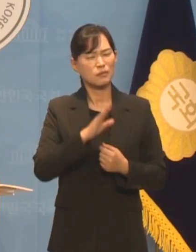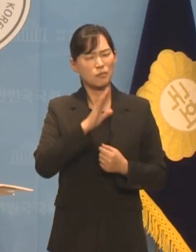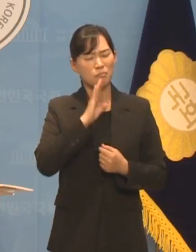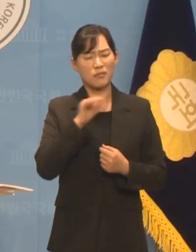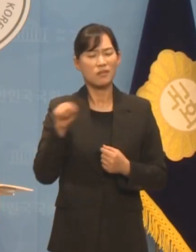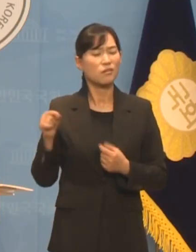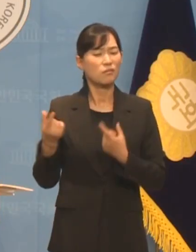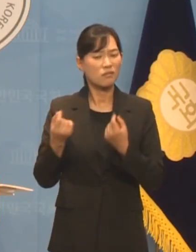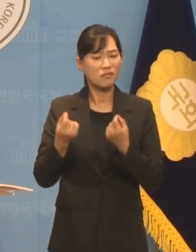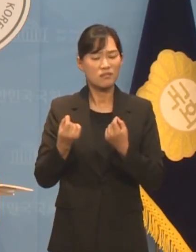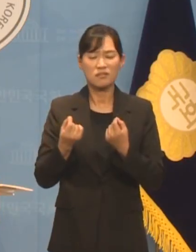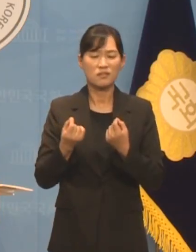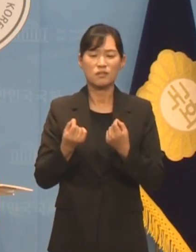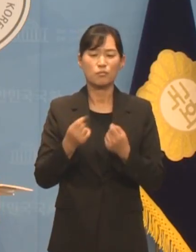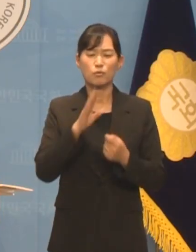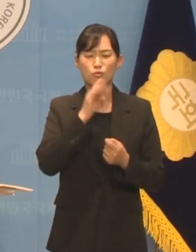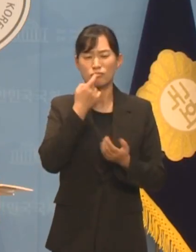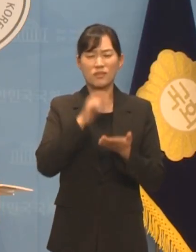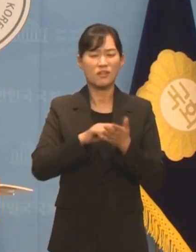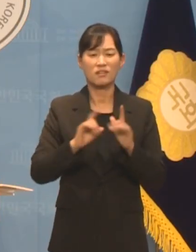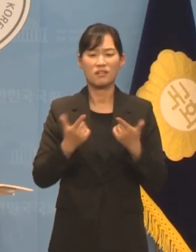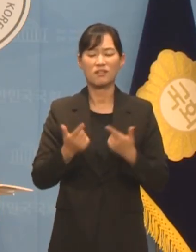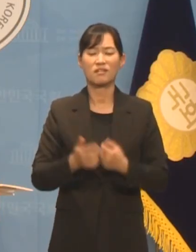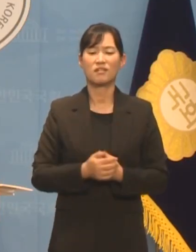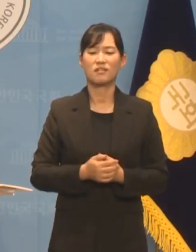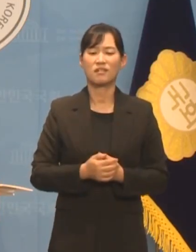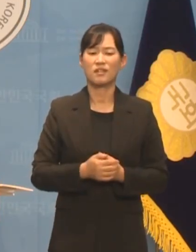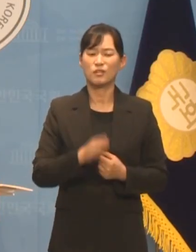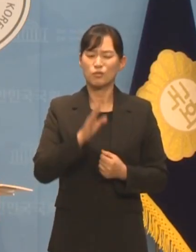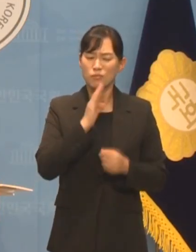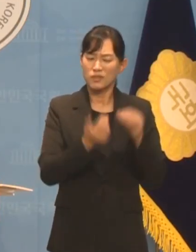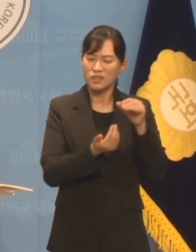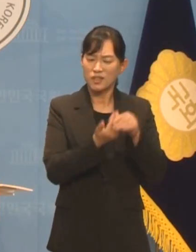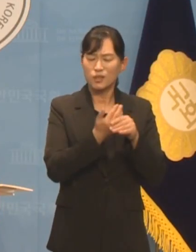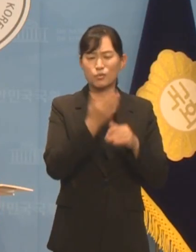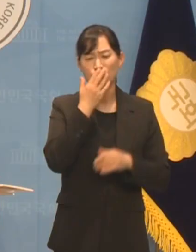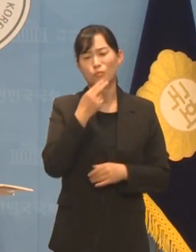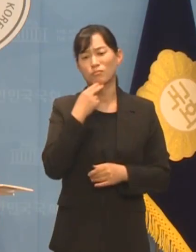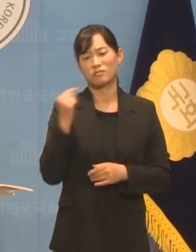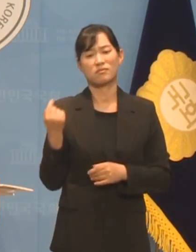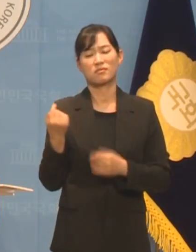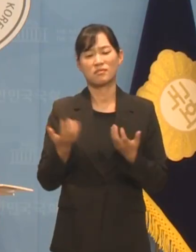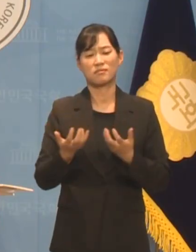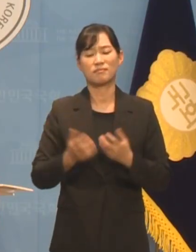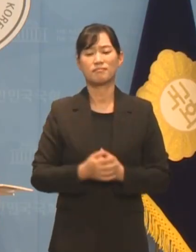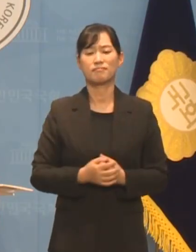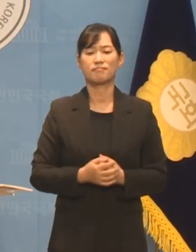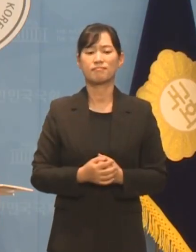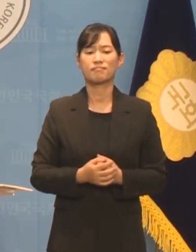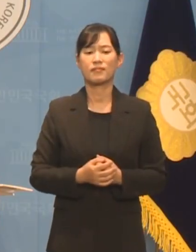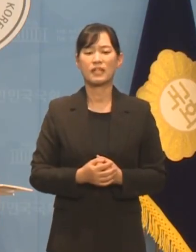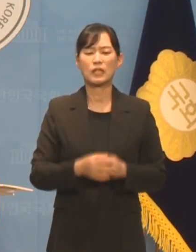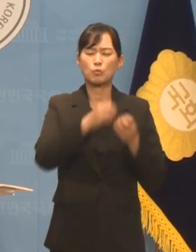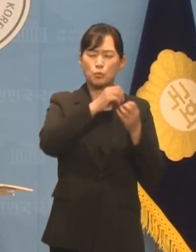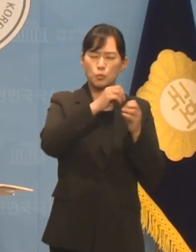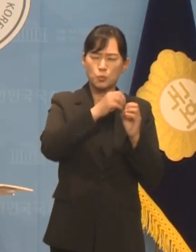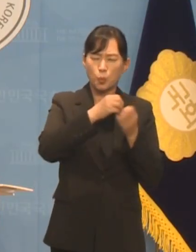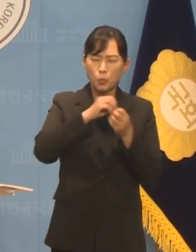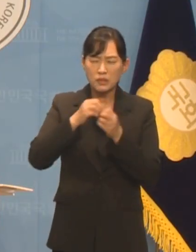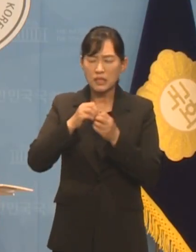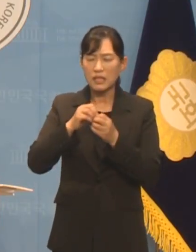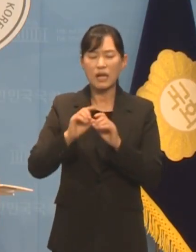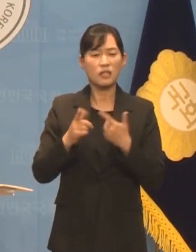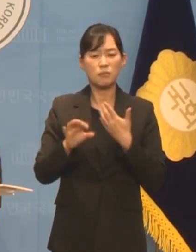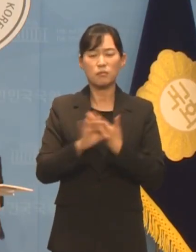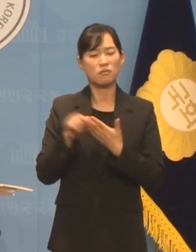1입니다. 10경분의 1이라는 통계는 일어날 수 없는 확률입니다. 조작에 의하지